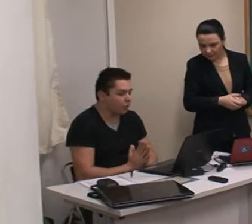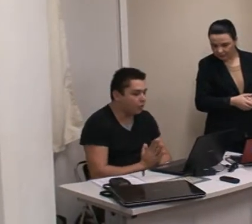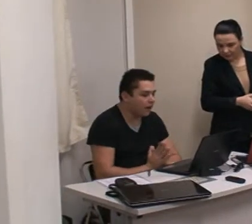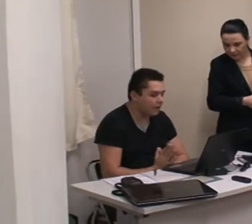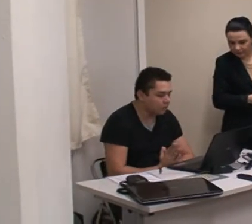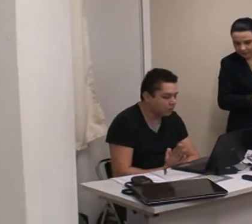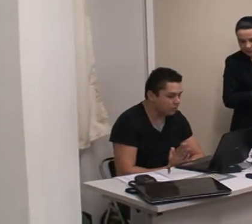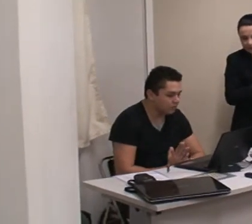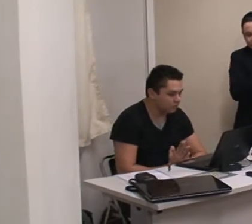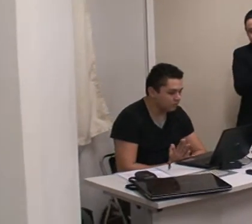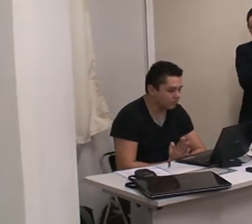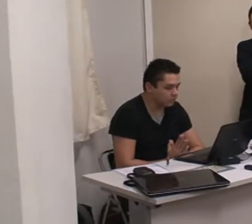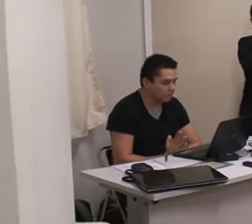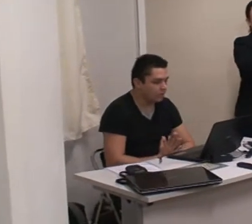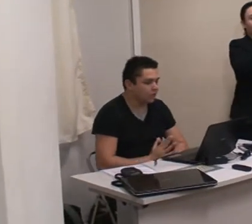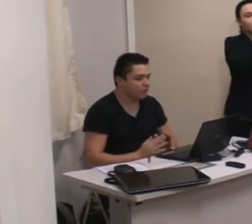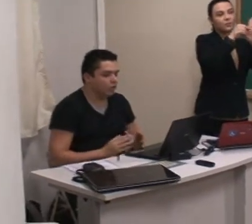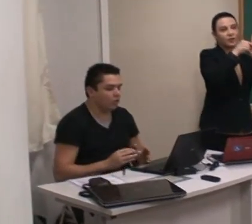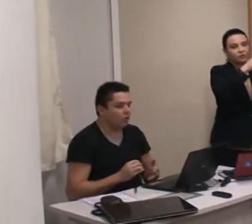parei no artigo 4º,